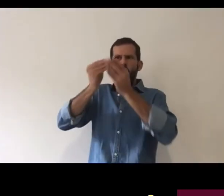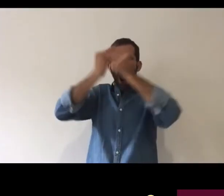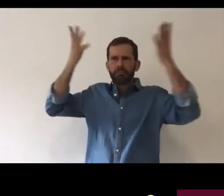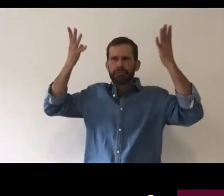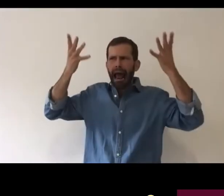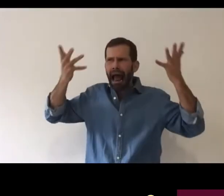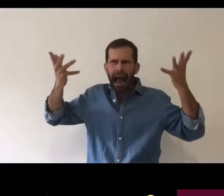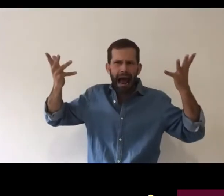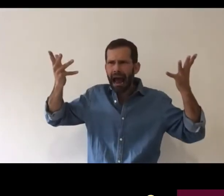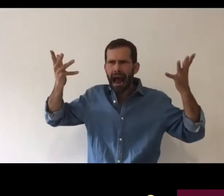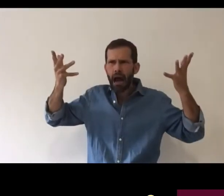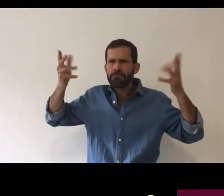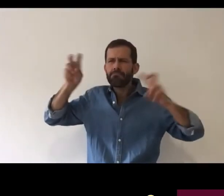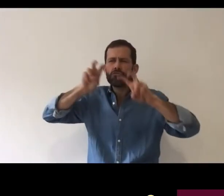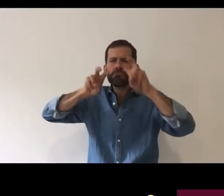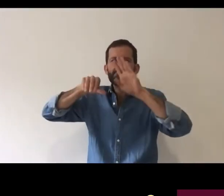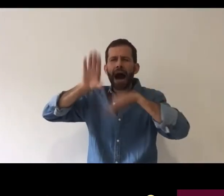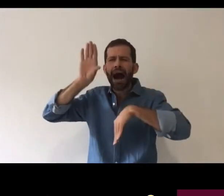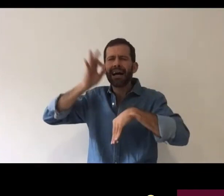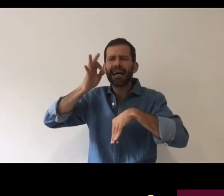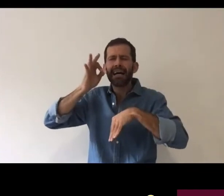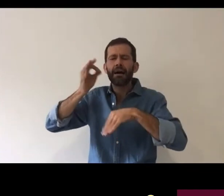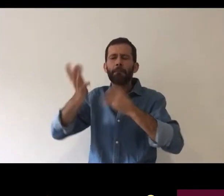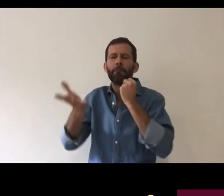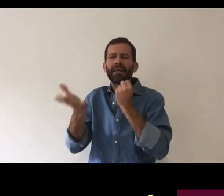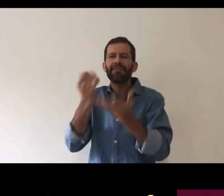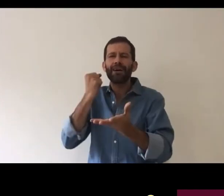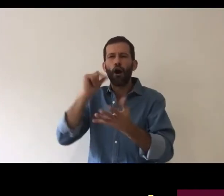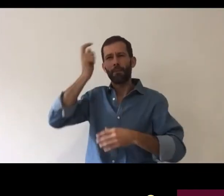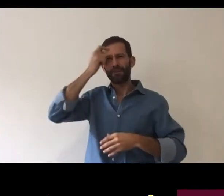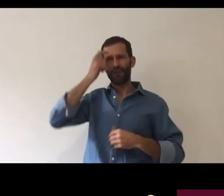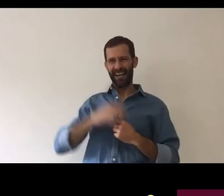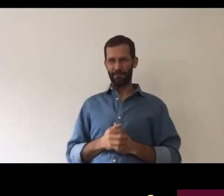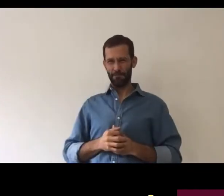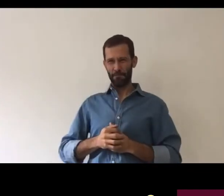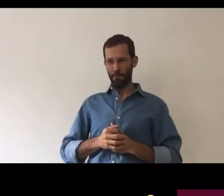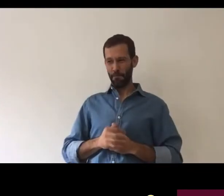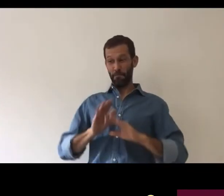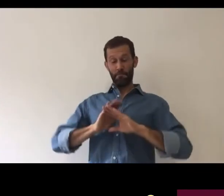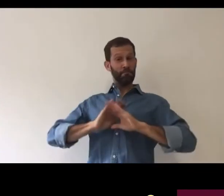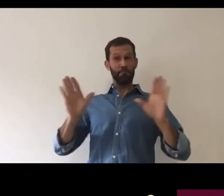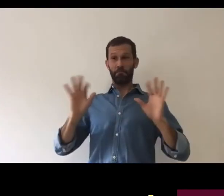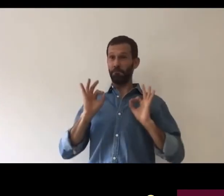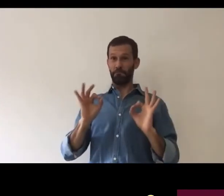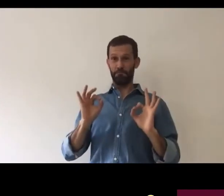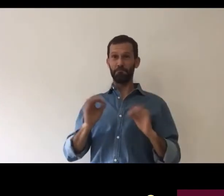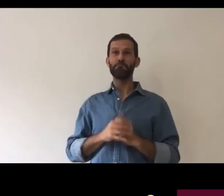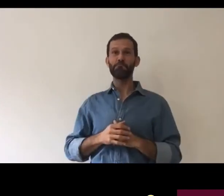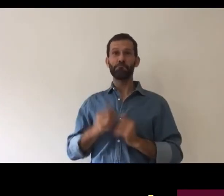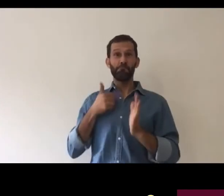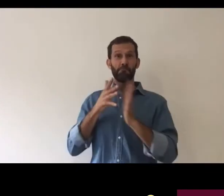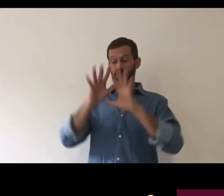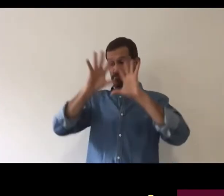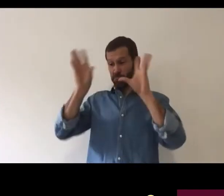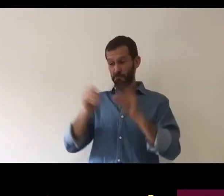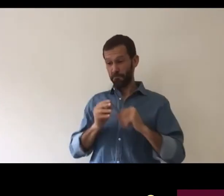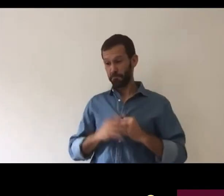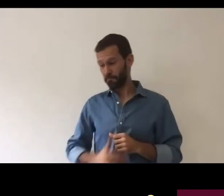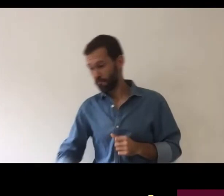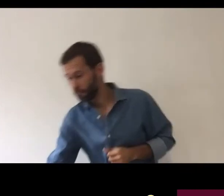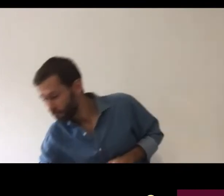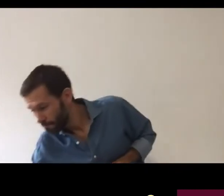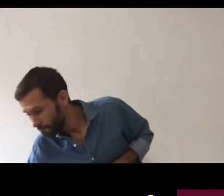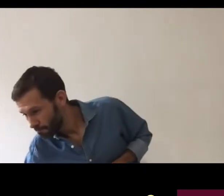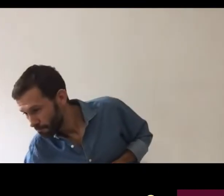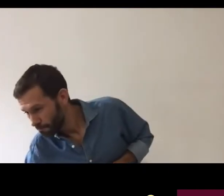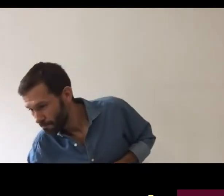adaptarse y al utilizar una lengua visogestual y basándonos en la metáfora conceptual, esta